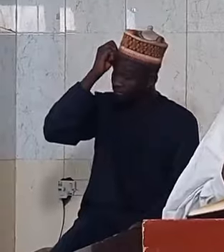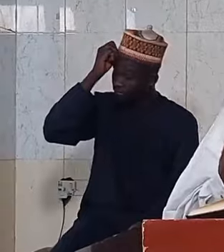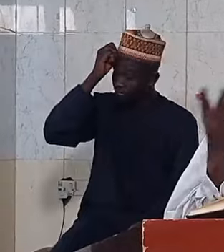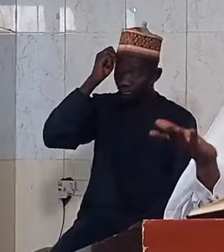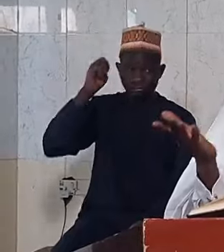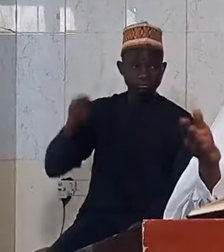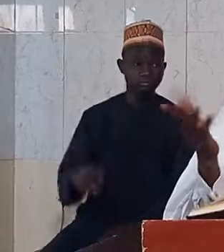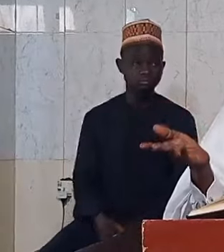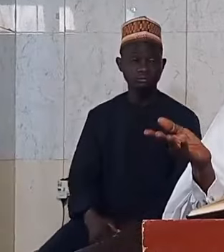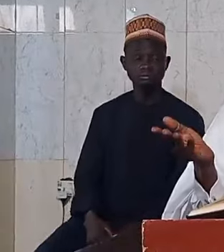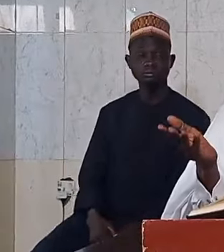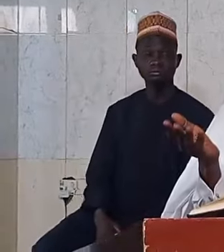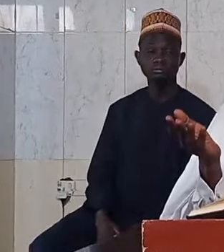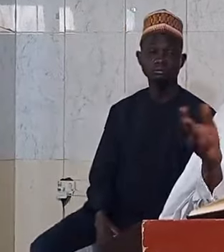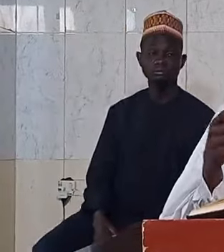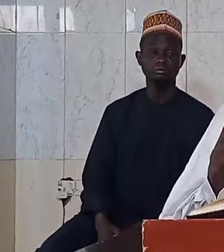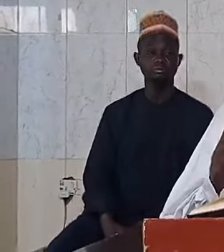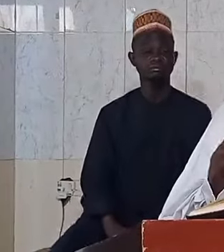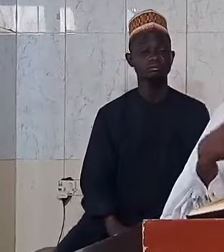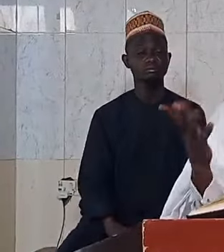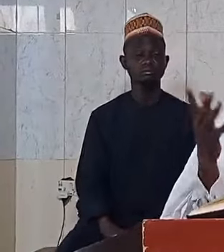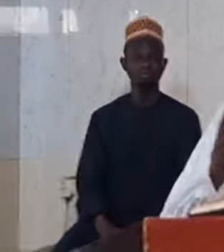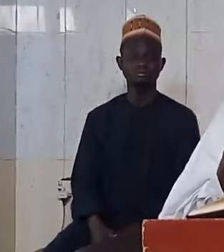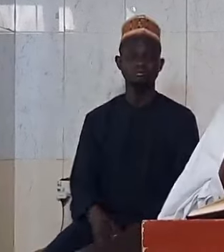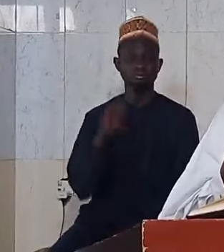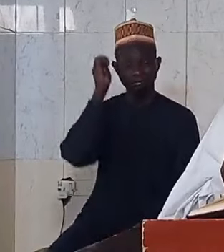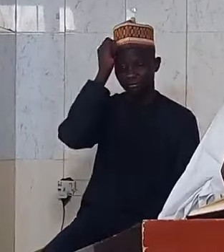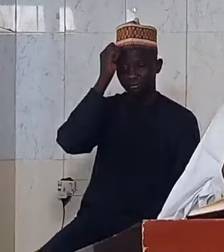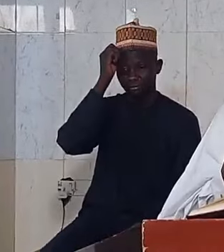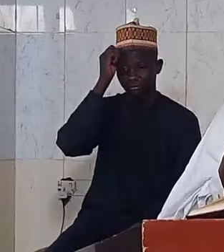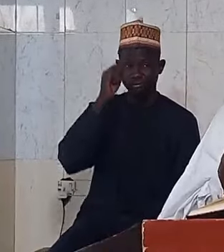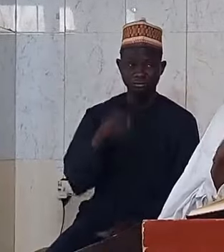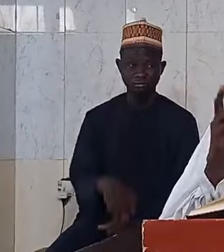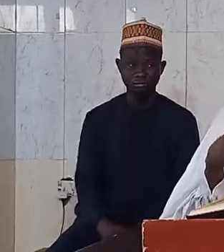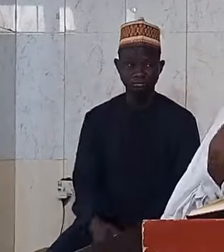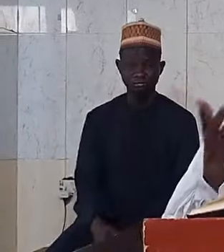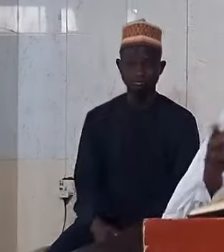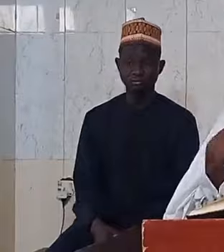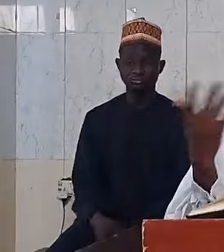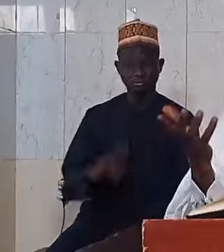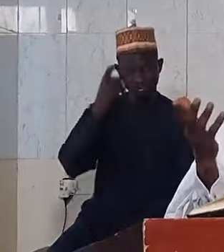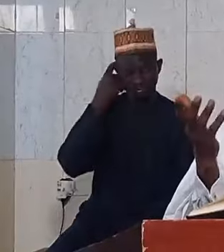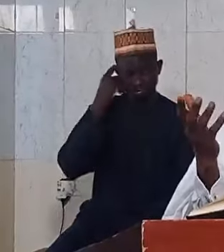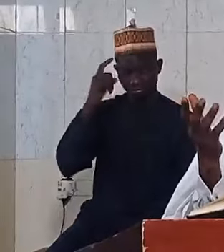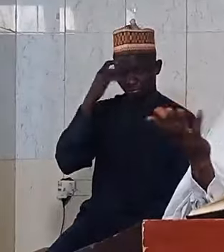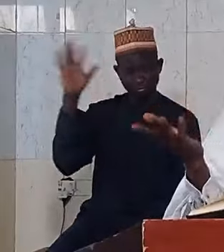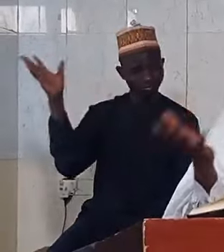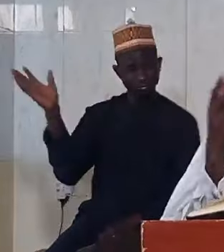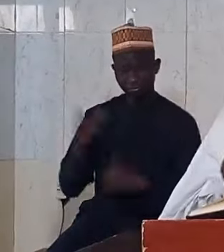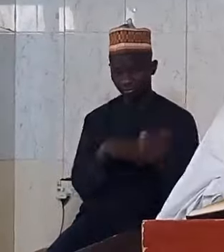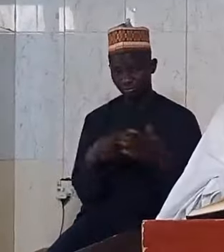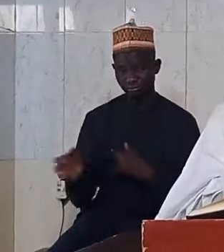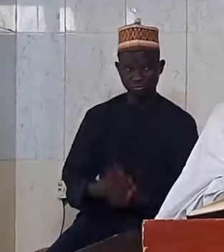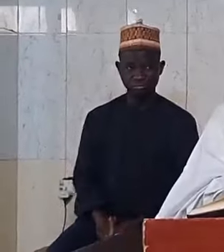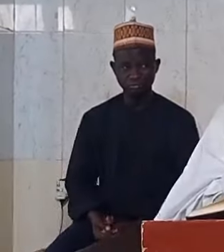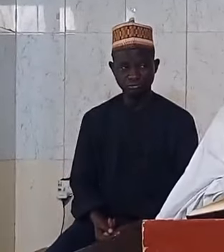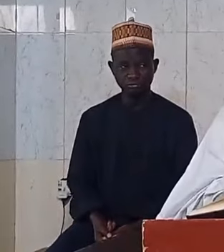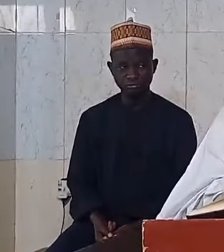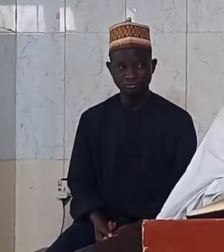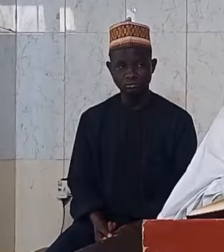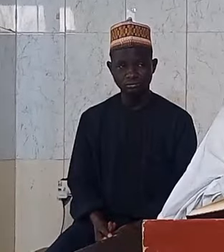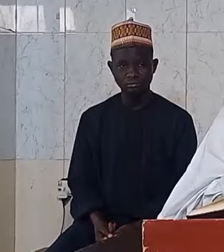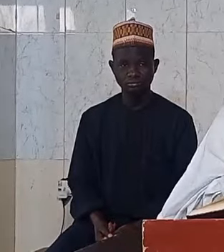shugabanci ko da ke muna cewa sarki ma'ana nufin dai mai mulki yawa sawa'un gwamna ne shugaban kasa ne tunda wanda